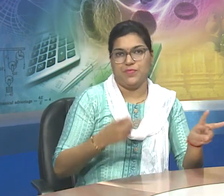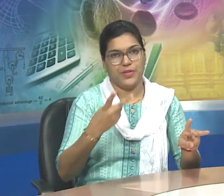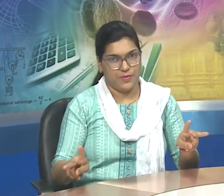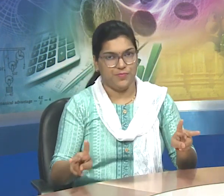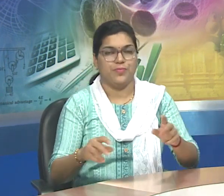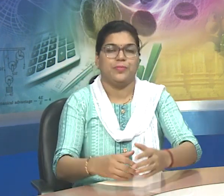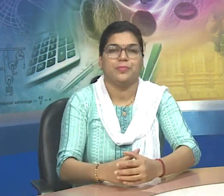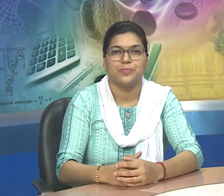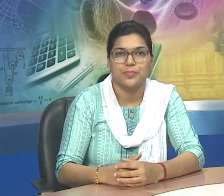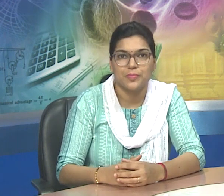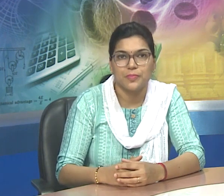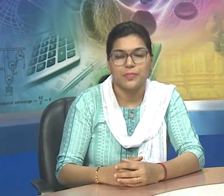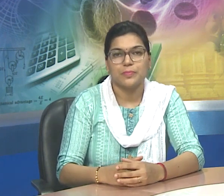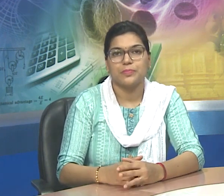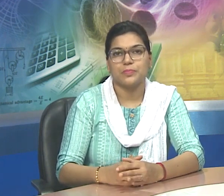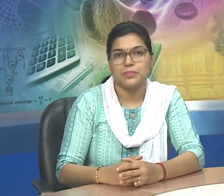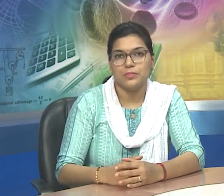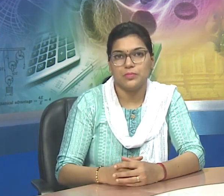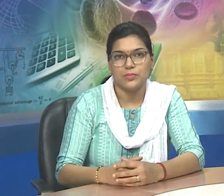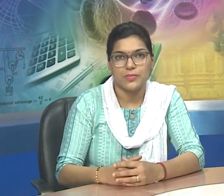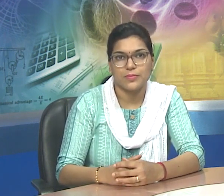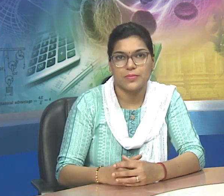अपने राज्य का कानून बना सकते हैं।